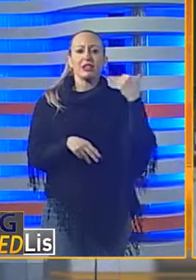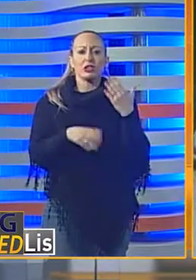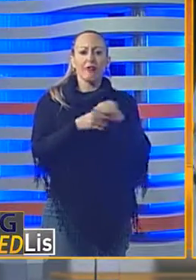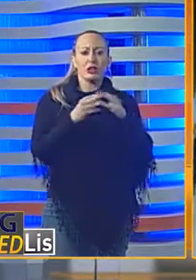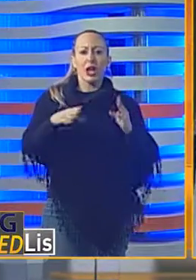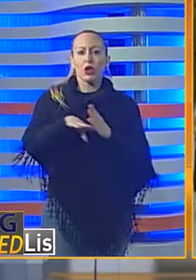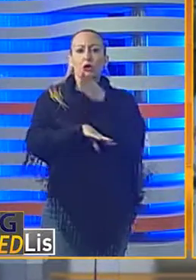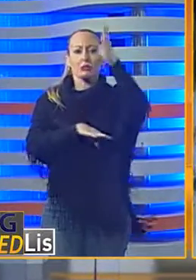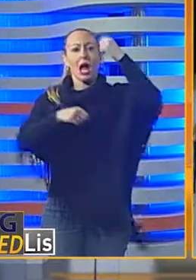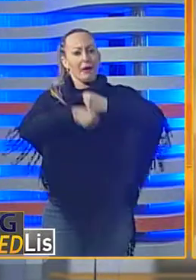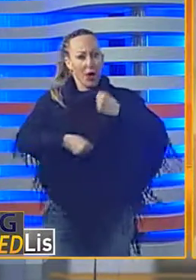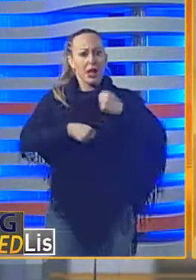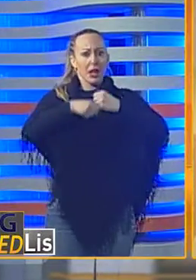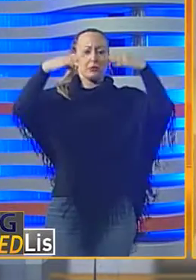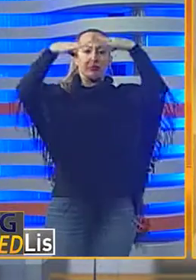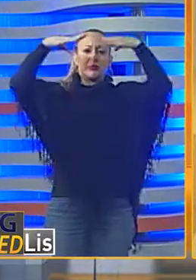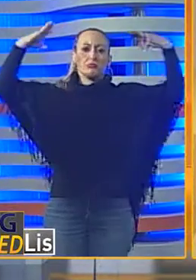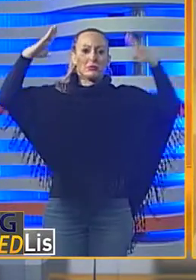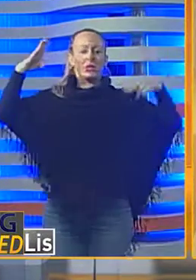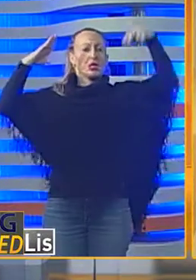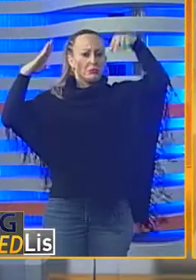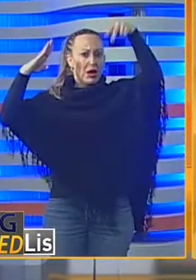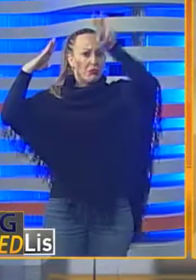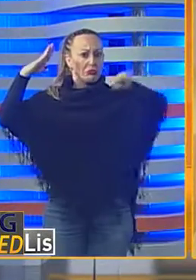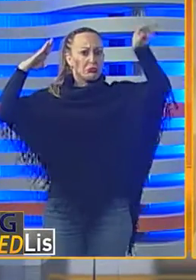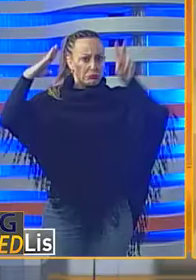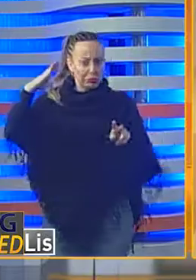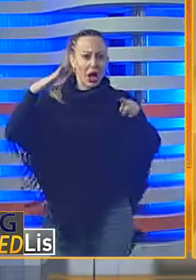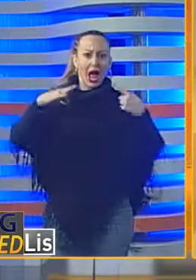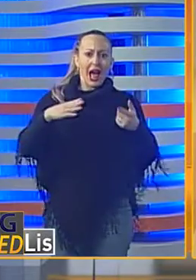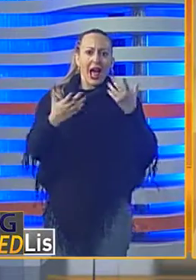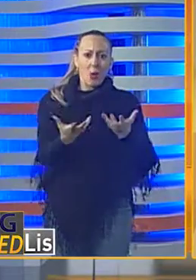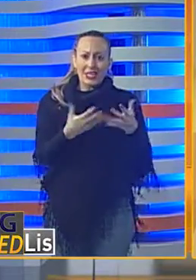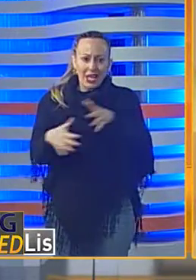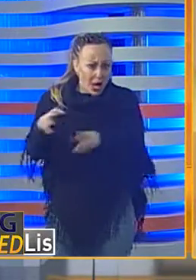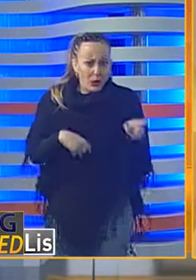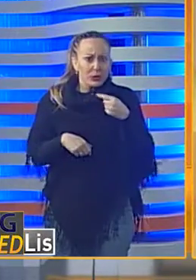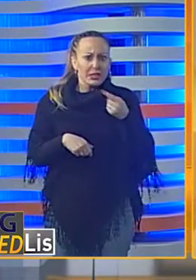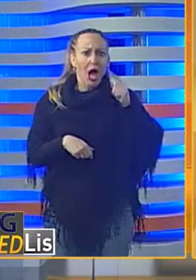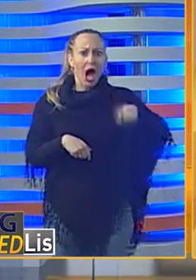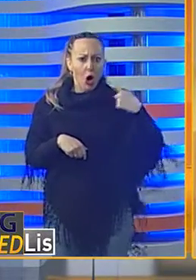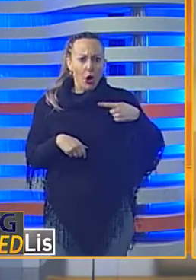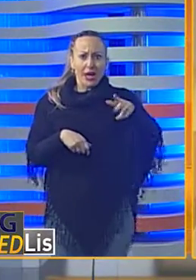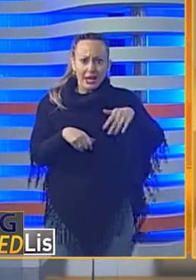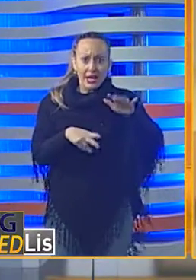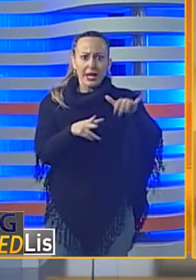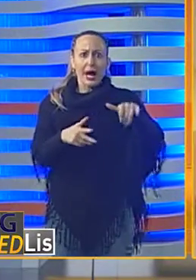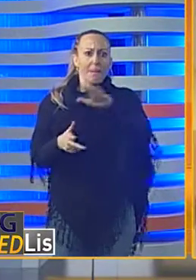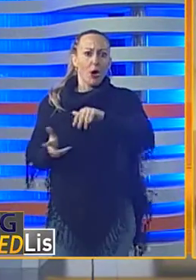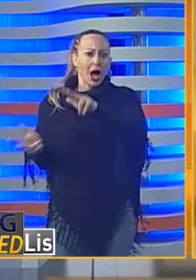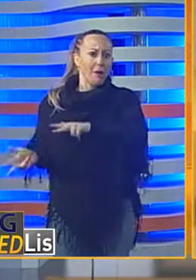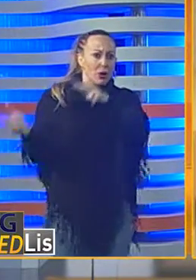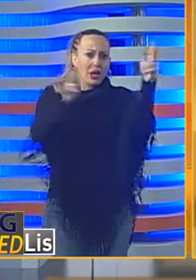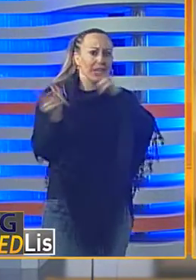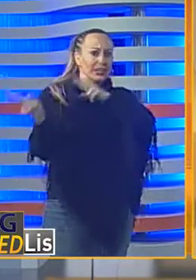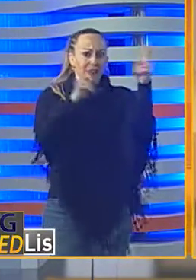stava lavorando sul tetto di una ditta che produce detersivi quando, per cause ancora da accertare, è precipitato.